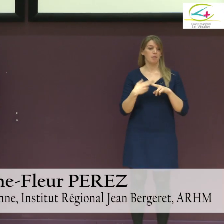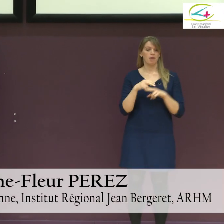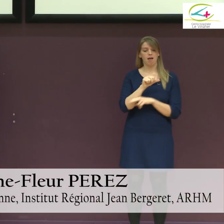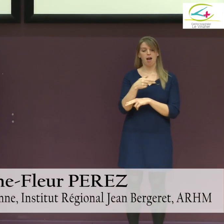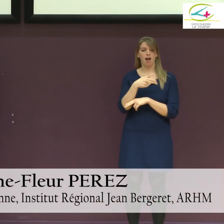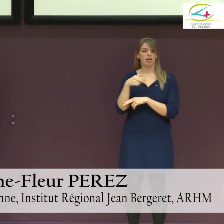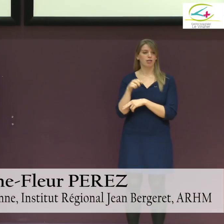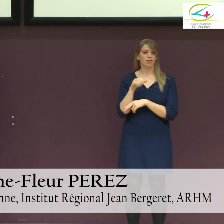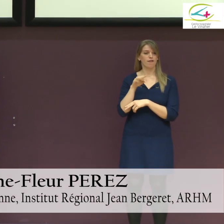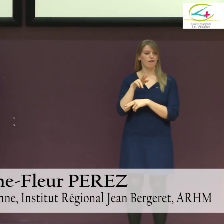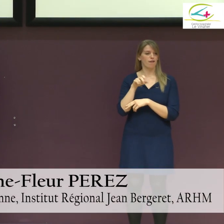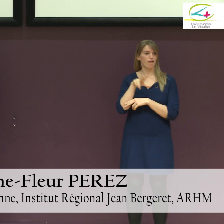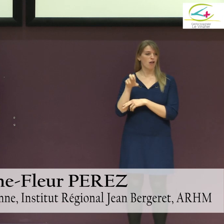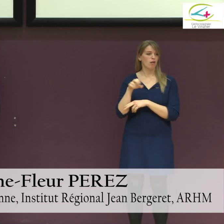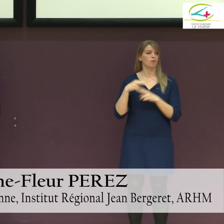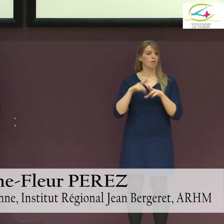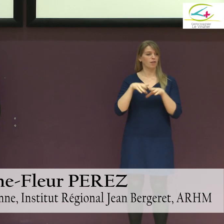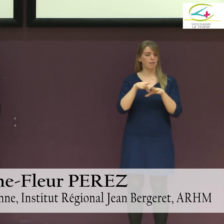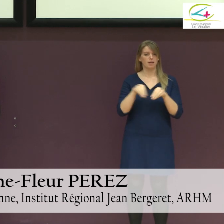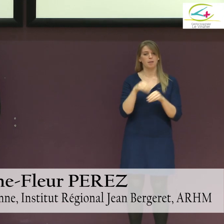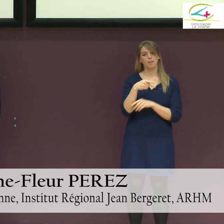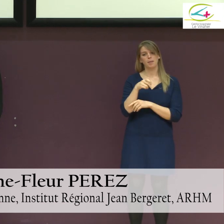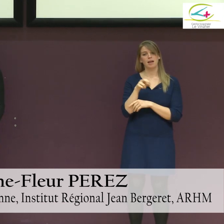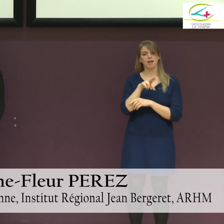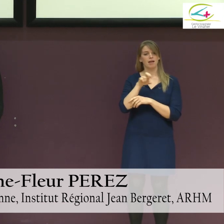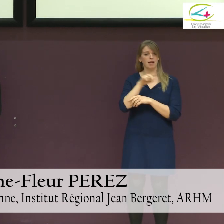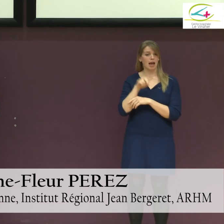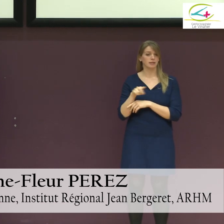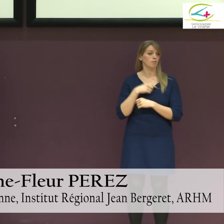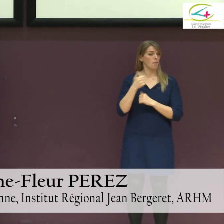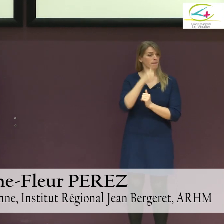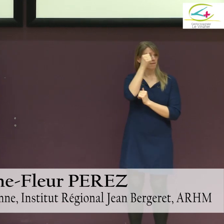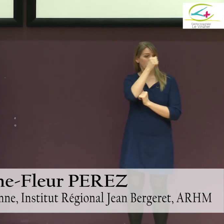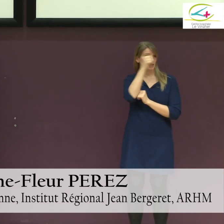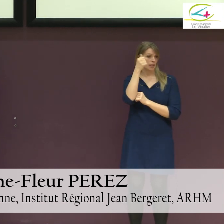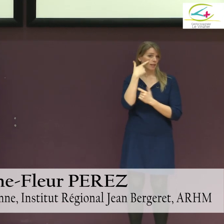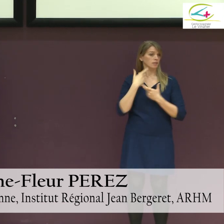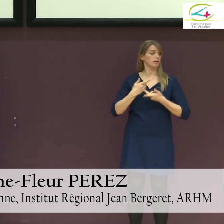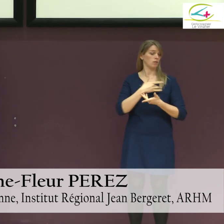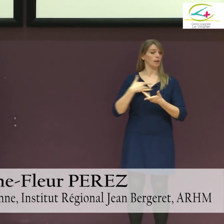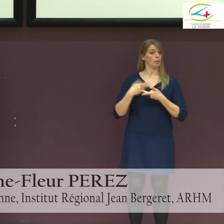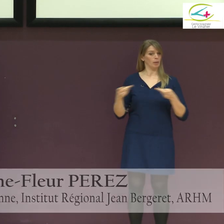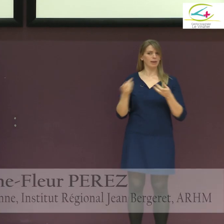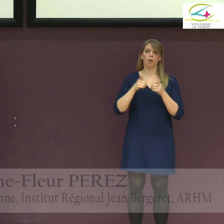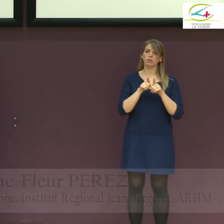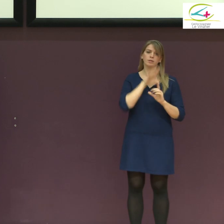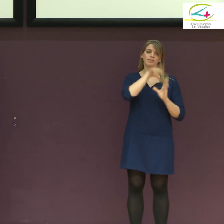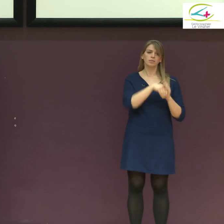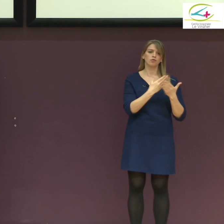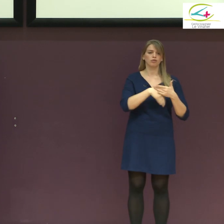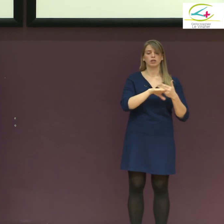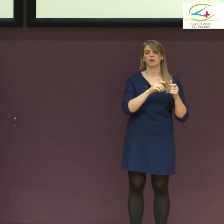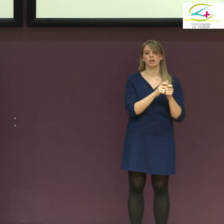Pérez, je suis pharmacienne de santé publique et je suis coordinatrice prévention du suicide à l'Institut régional Jean